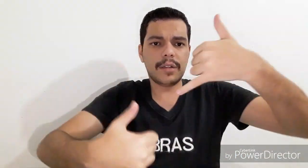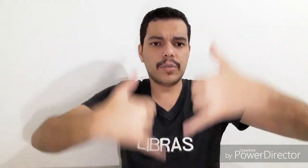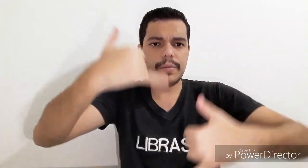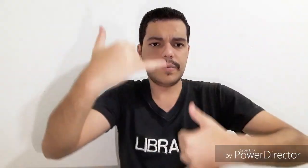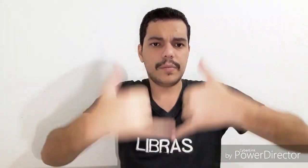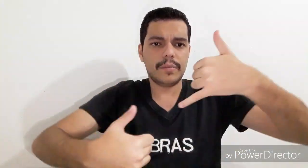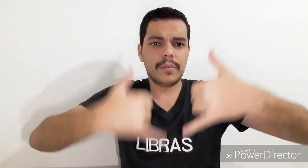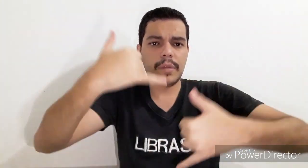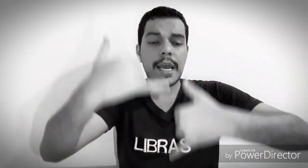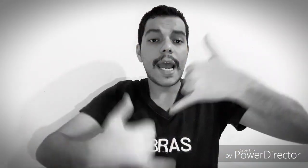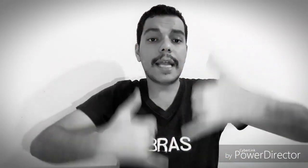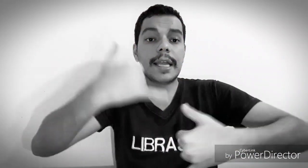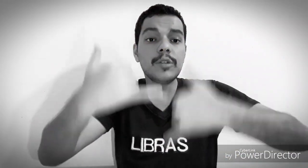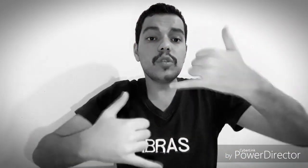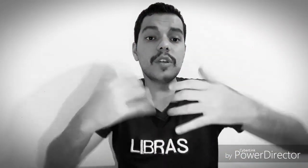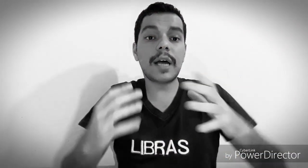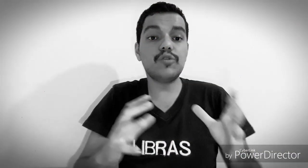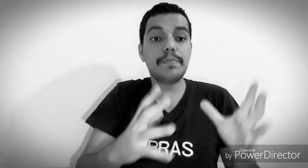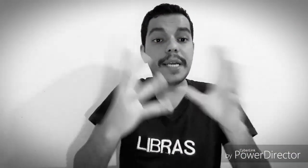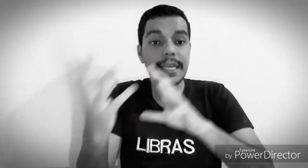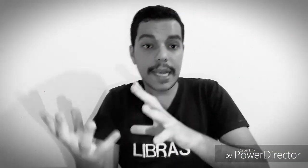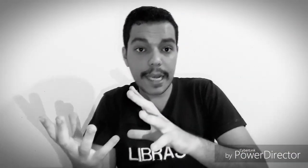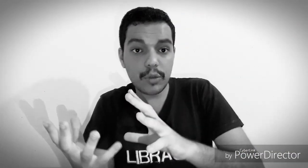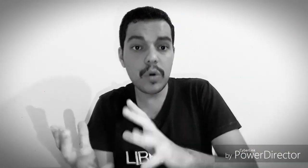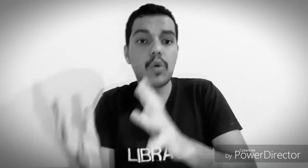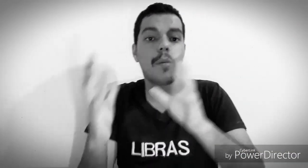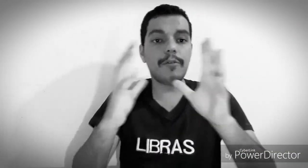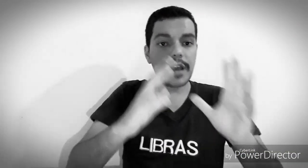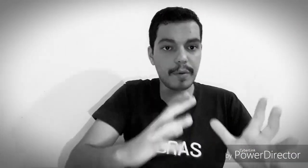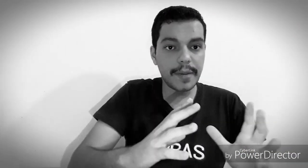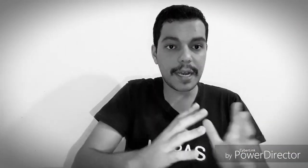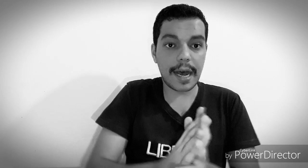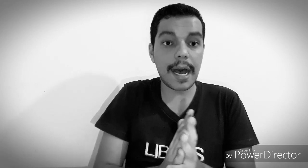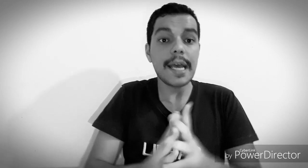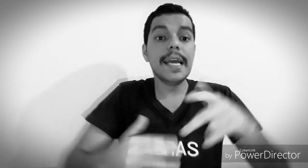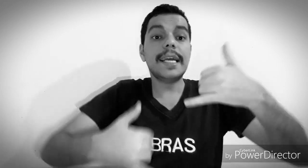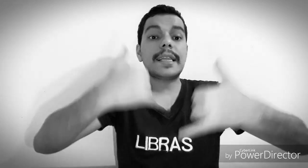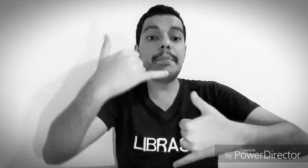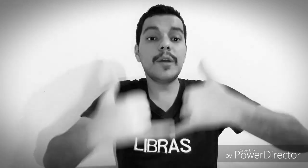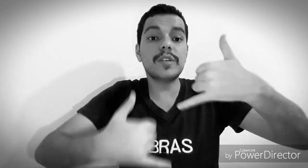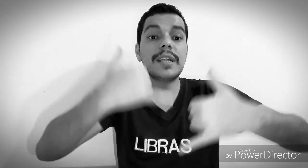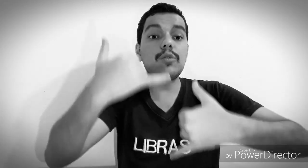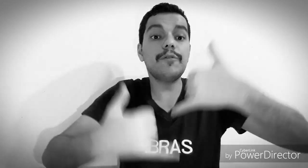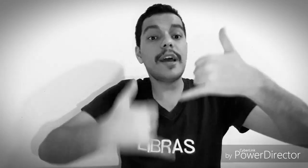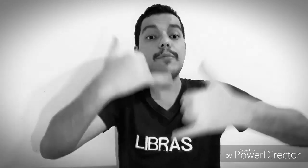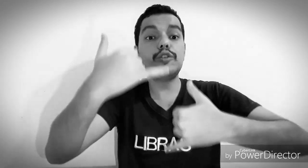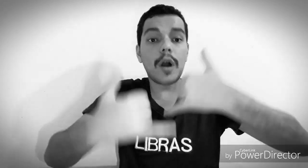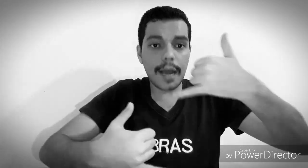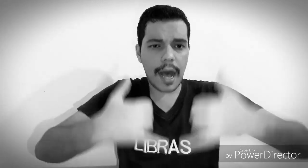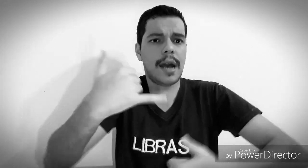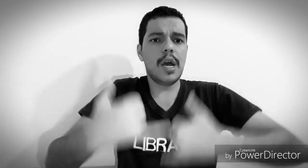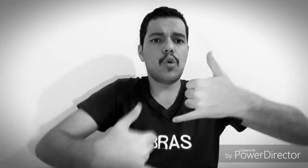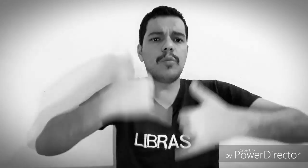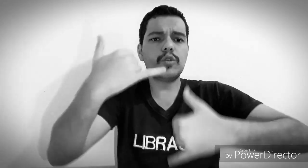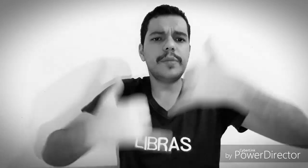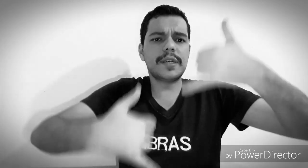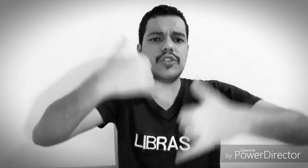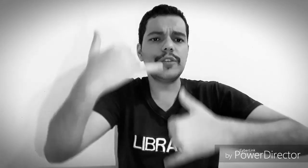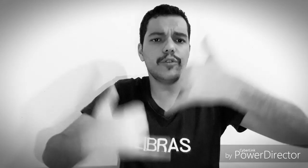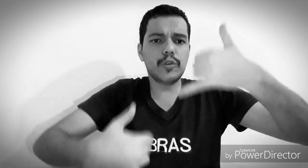girando. É tanto o sinal de brinquedo, como o verbo brincar, e é também o sinal do verbo jogar, como substantivo